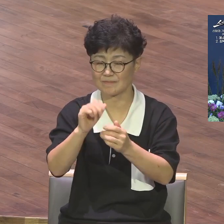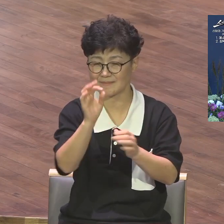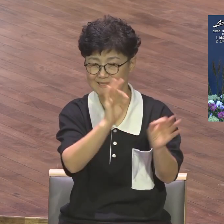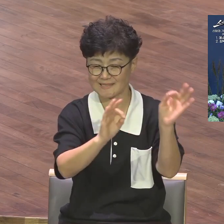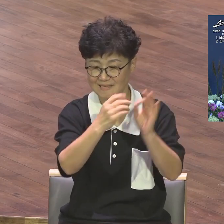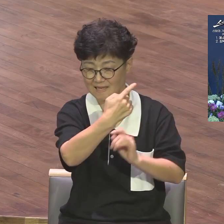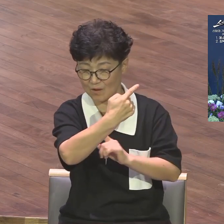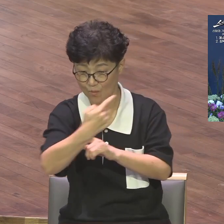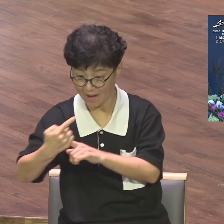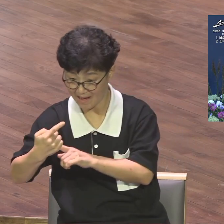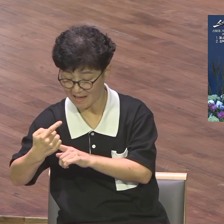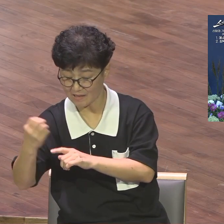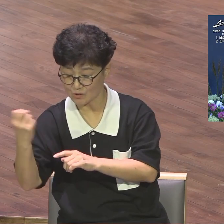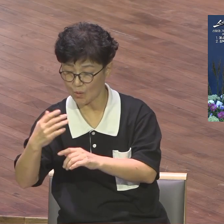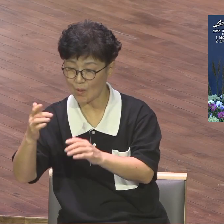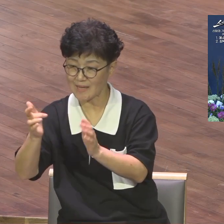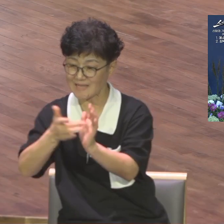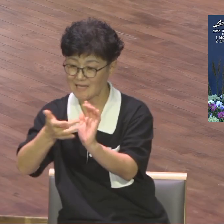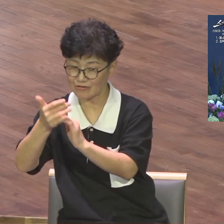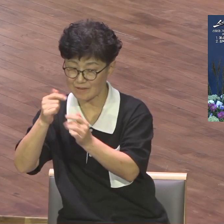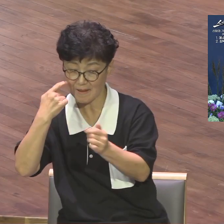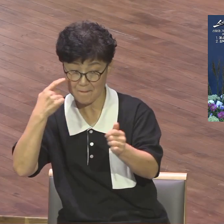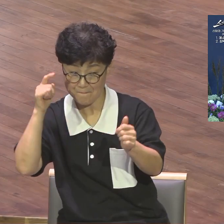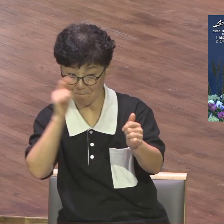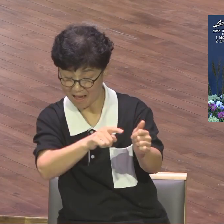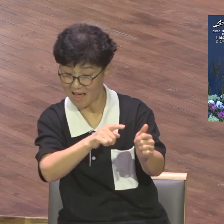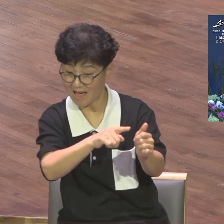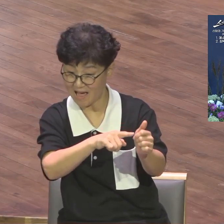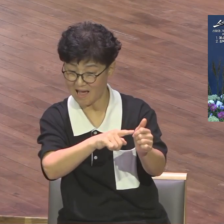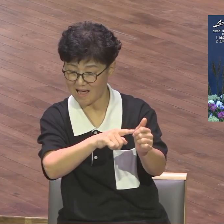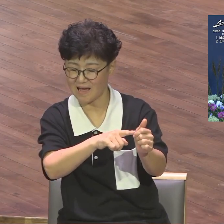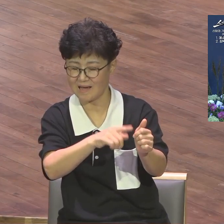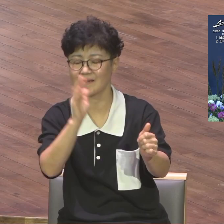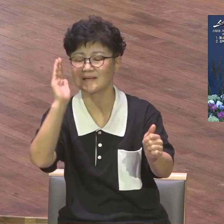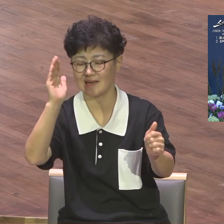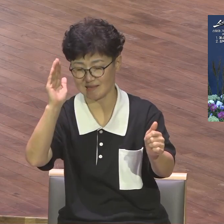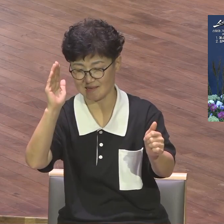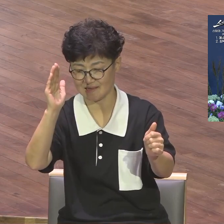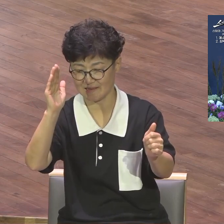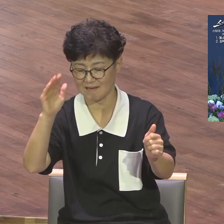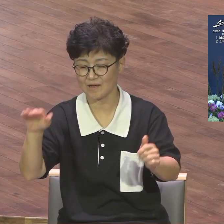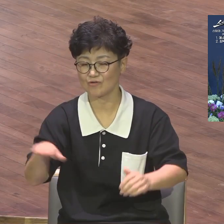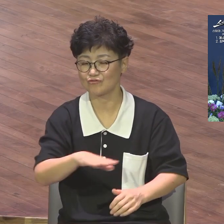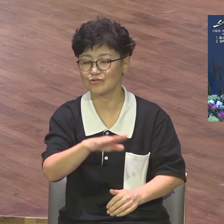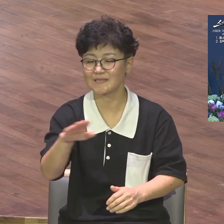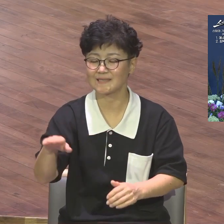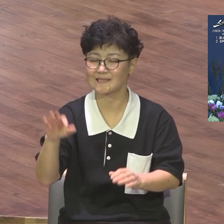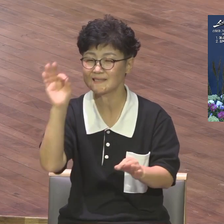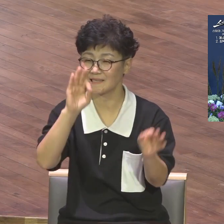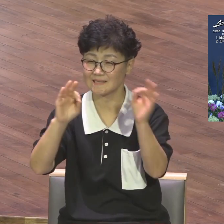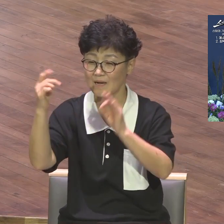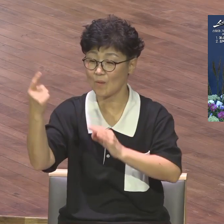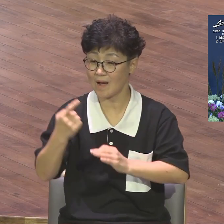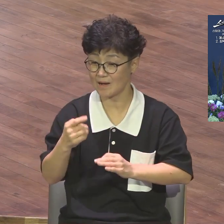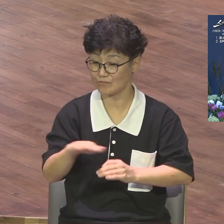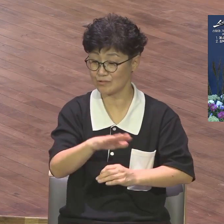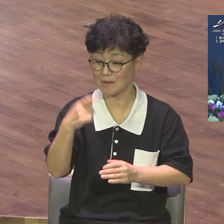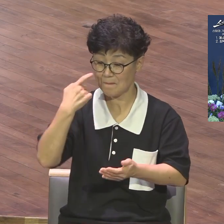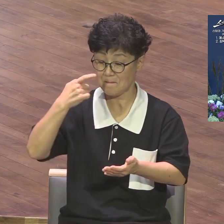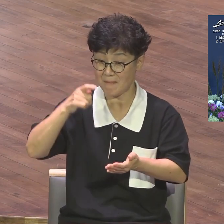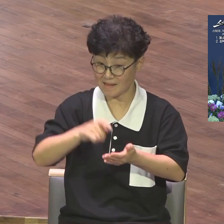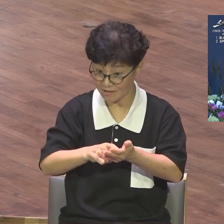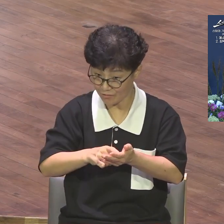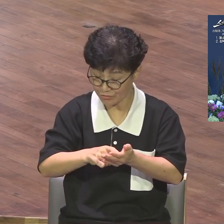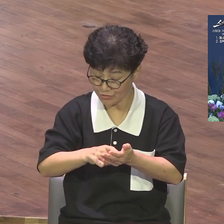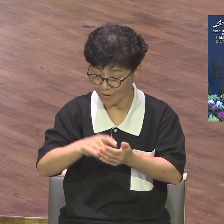예수님께 발견된 삭개오 이야기인 것입니다. 그리고 우리를 찾아오시고 우리를 발견해 주셔서 우리를 하나님의